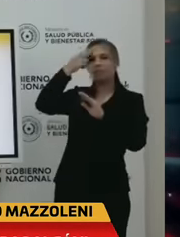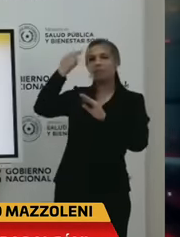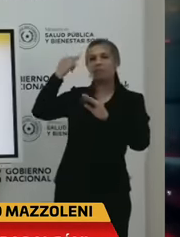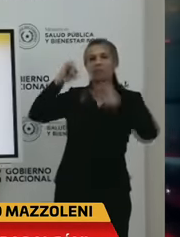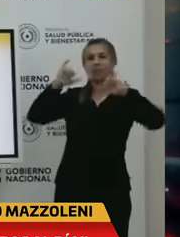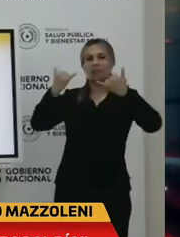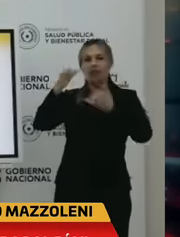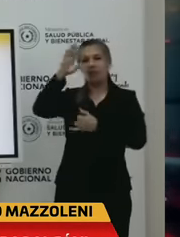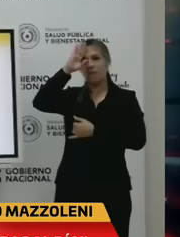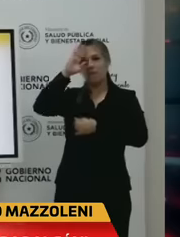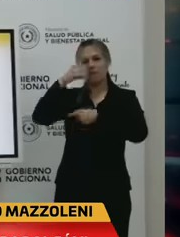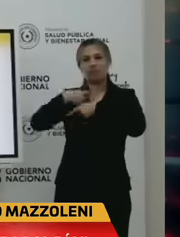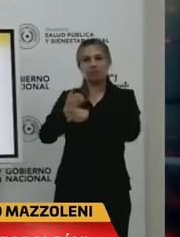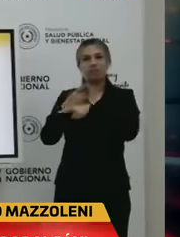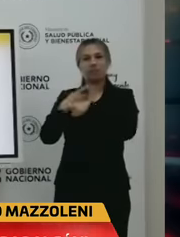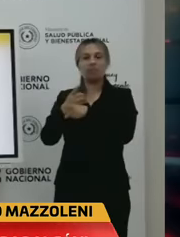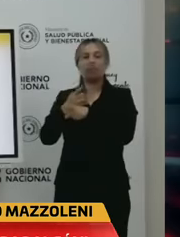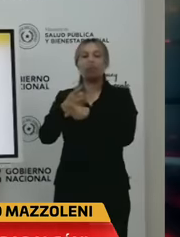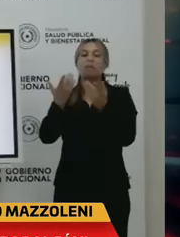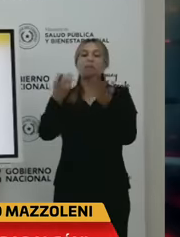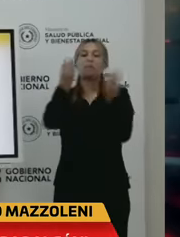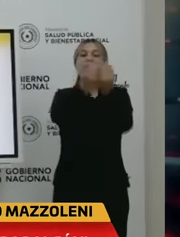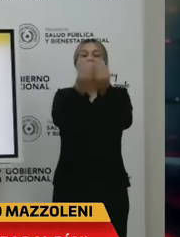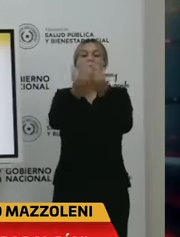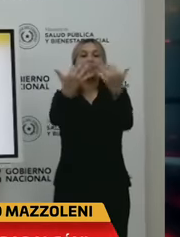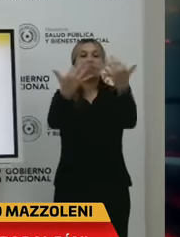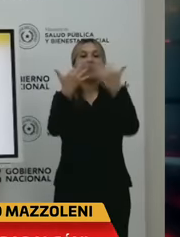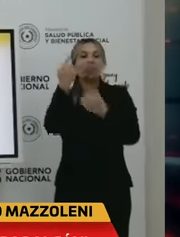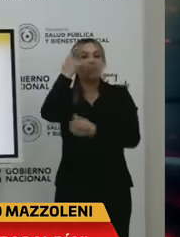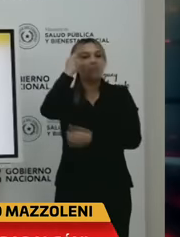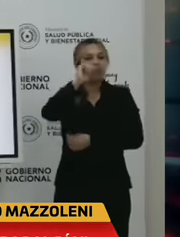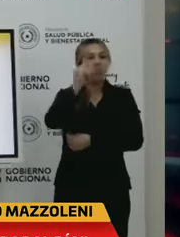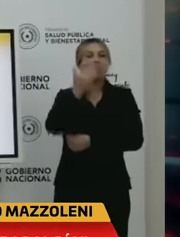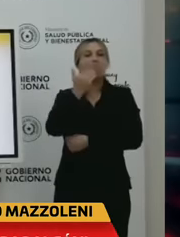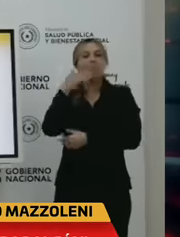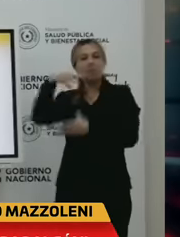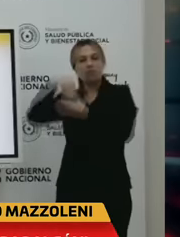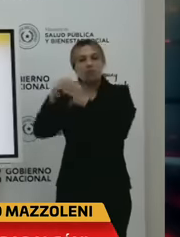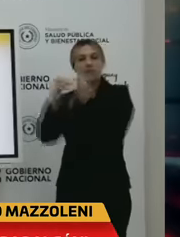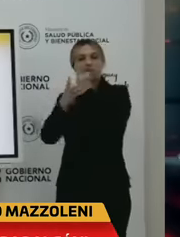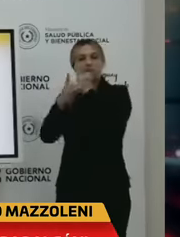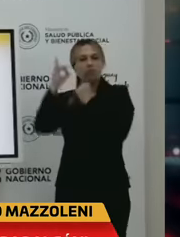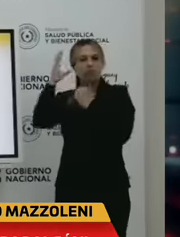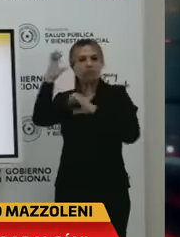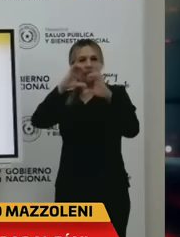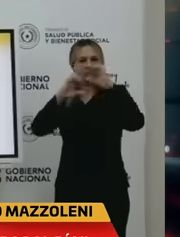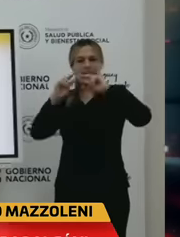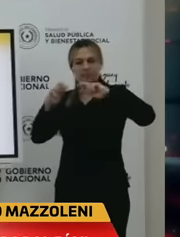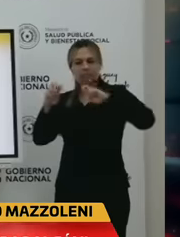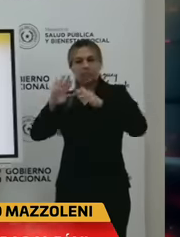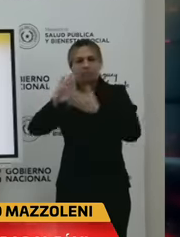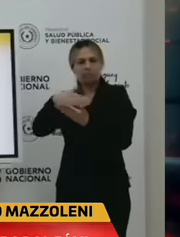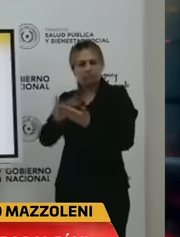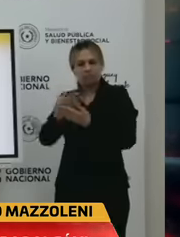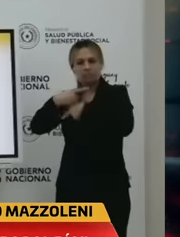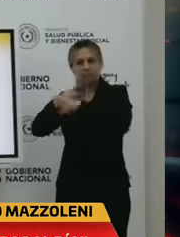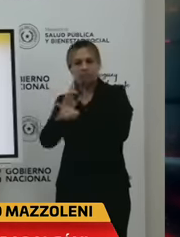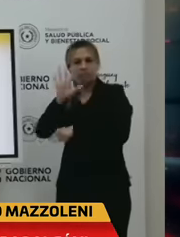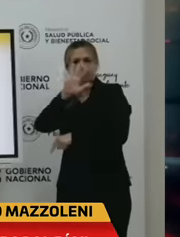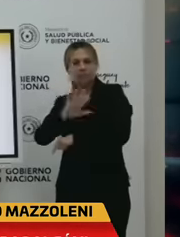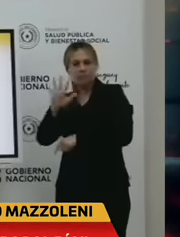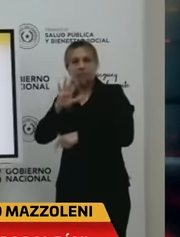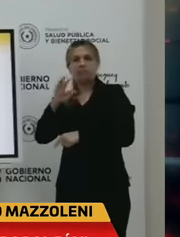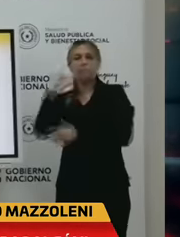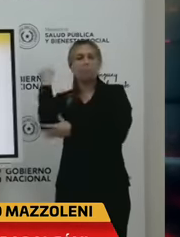ya sabe, pero que el público a lo mejor todavía no estaba muy familiarizado con eso, y que quiere decir que uno tiene que tener la